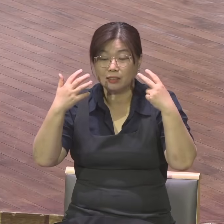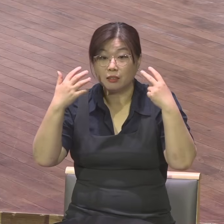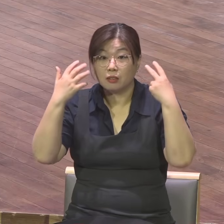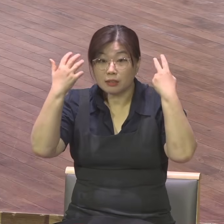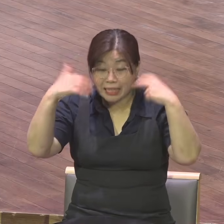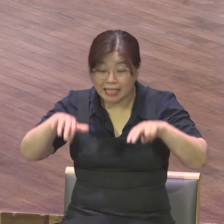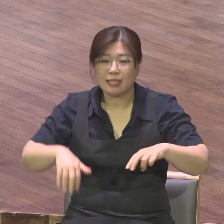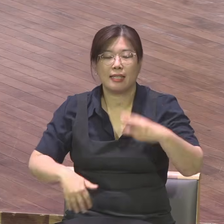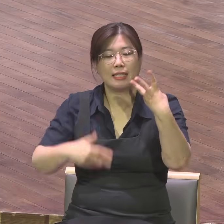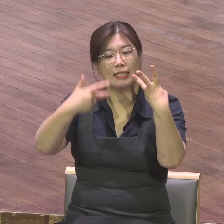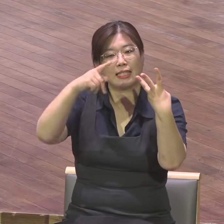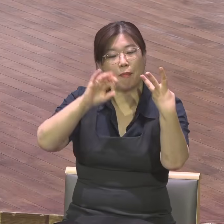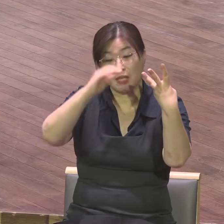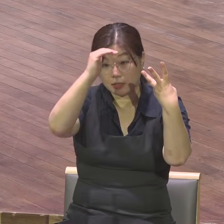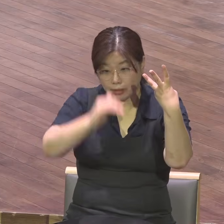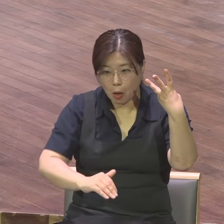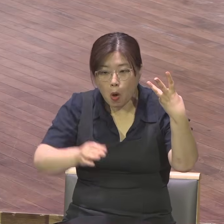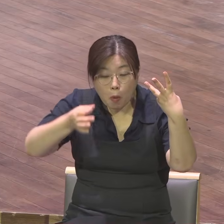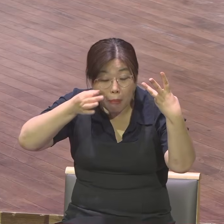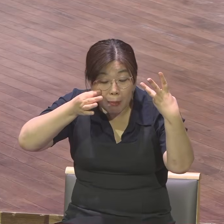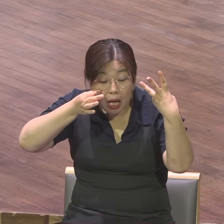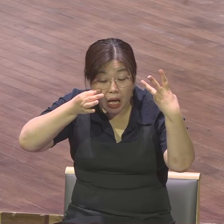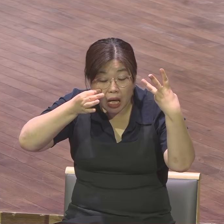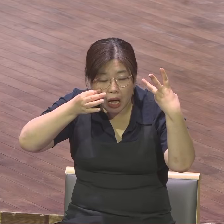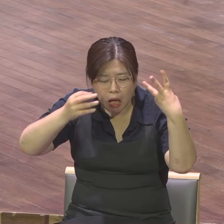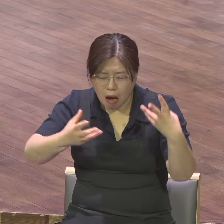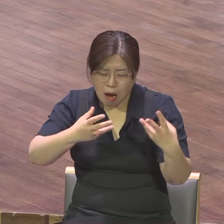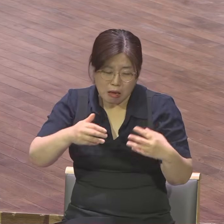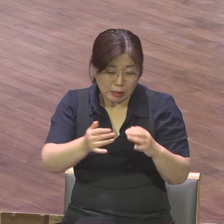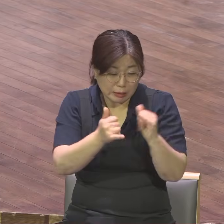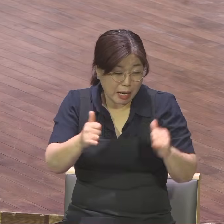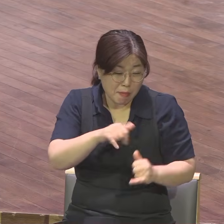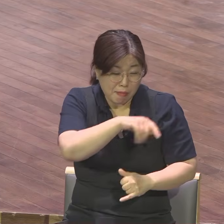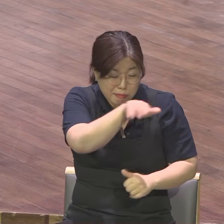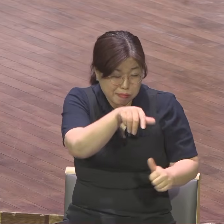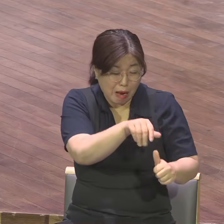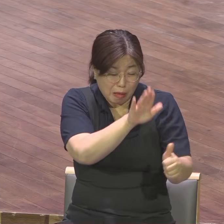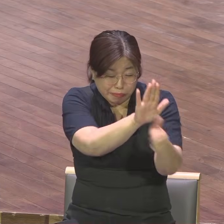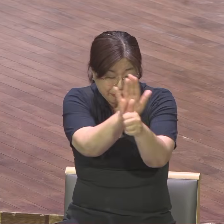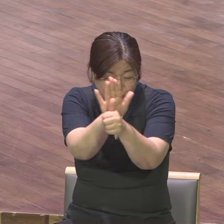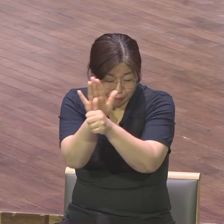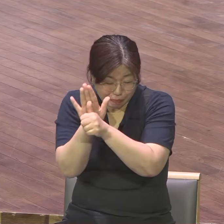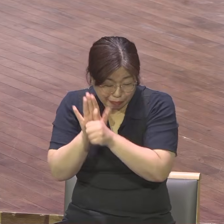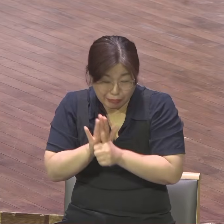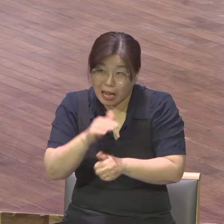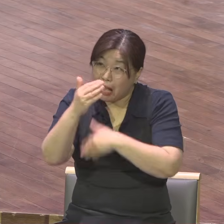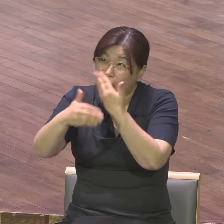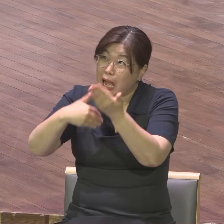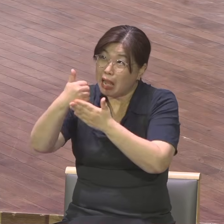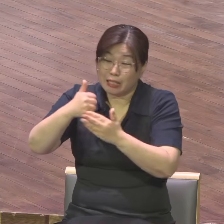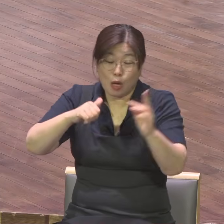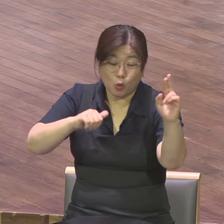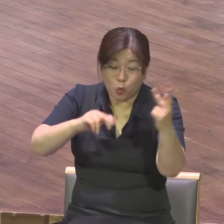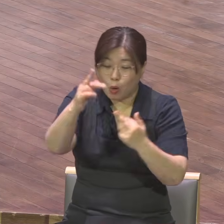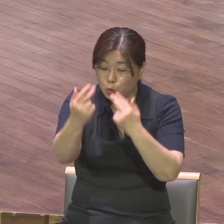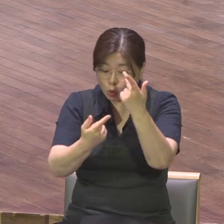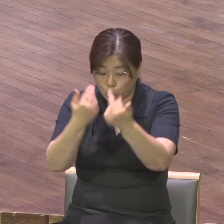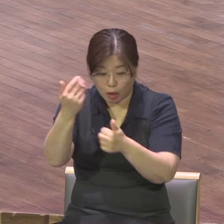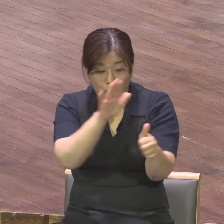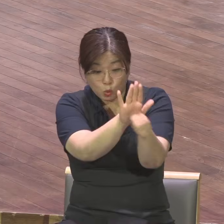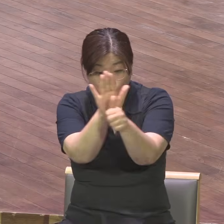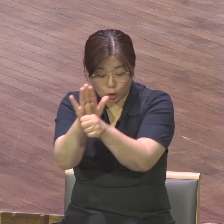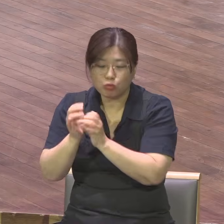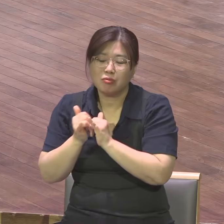사람을 하나님께로 돌아오게 한 자는 하늘에 비치는 별처럼 빛나리라. 하늘에 비치는 별처럼 영원히 그랬어요.